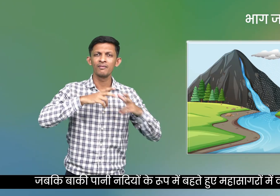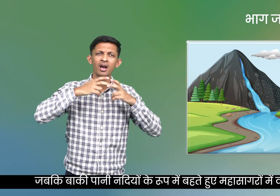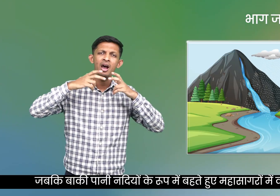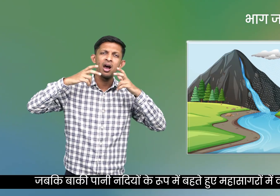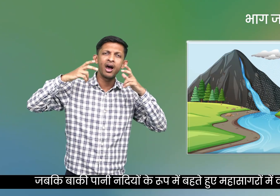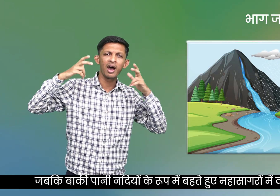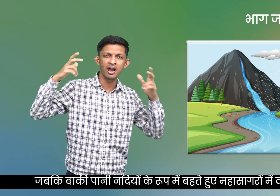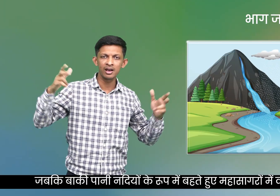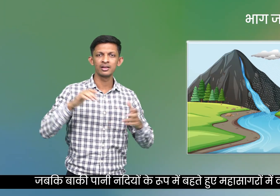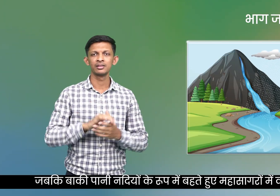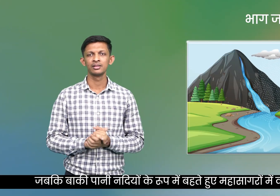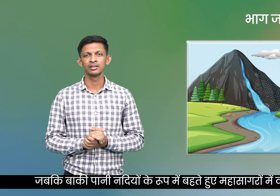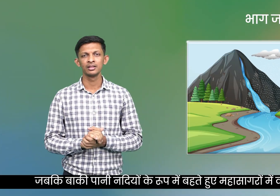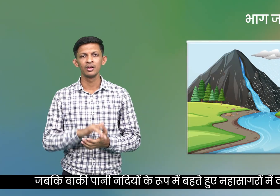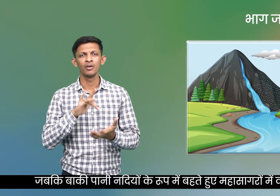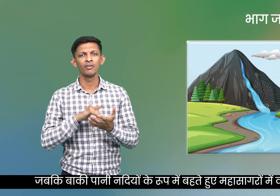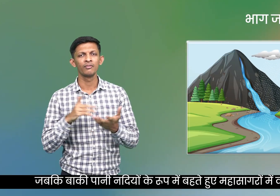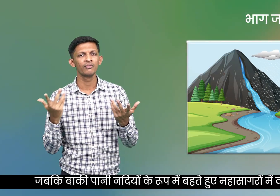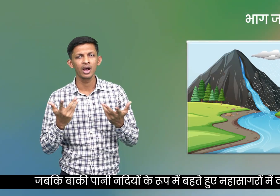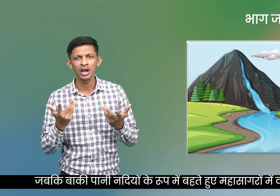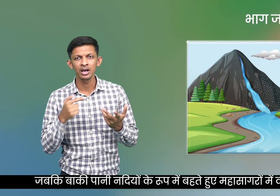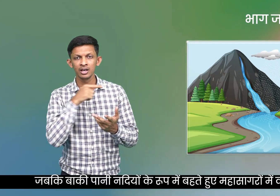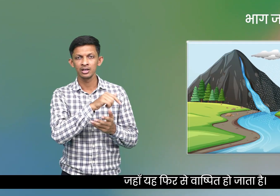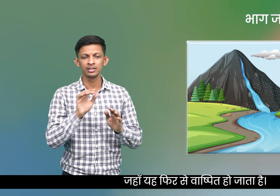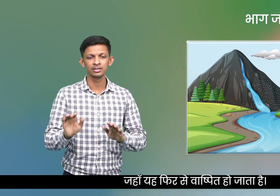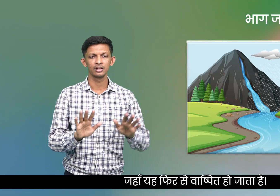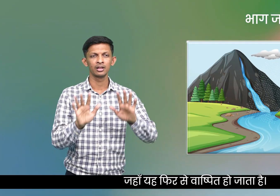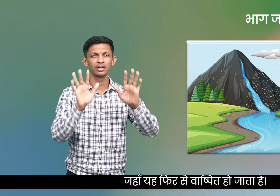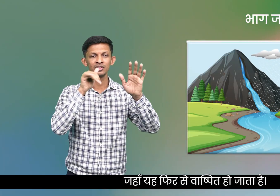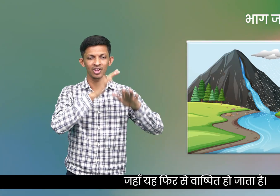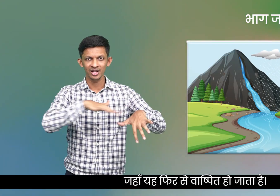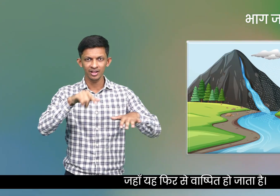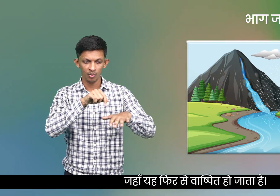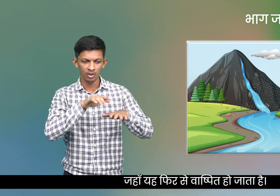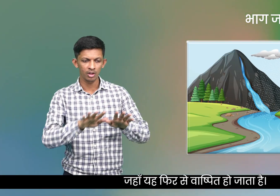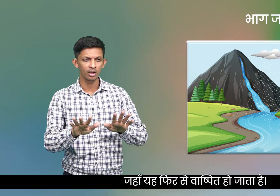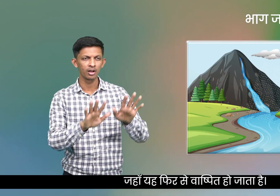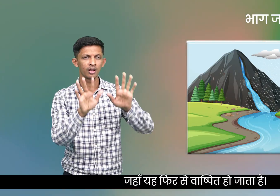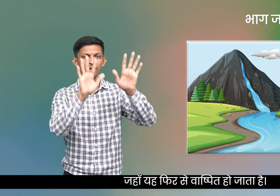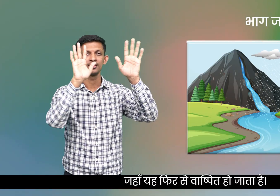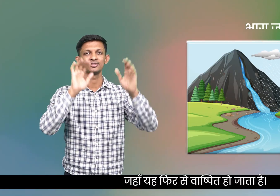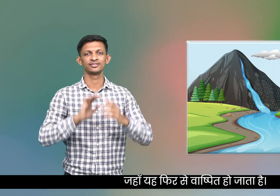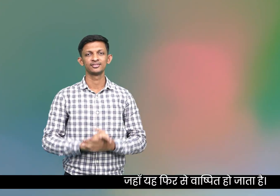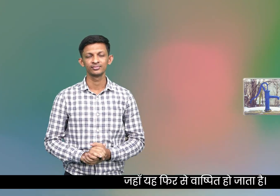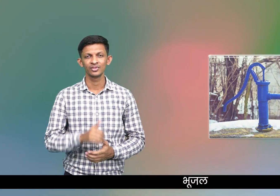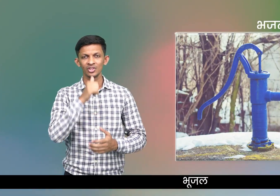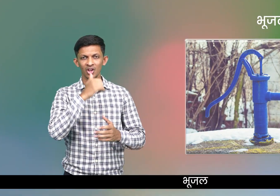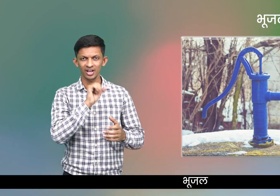बहते हुए महासागरों में वापस चला जाता है, जहां यह फिर से वाष्पित हो जाता है। भूजल।